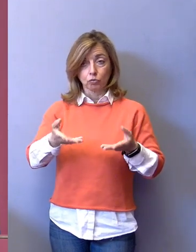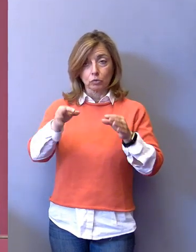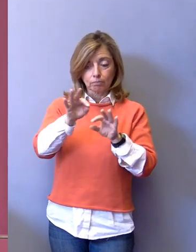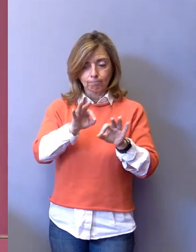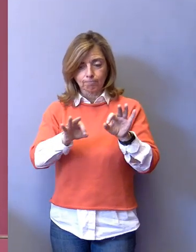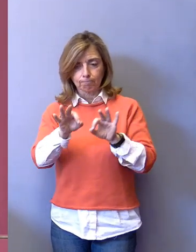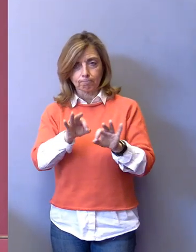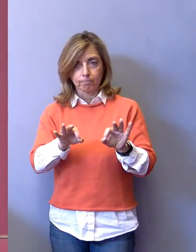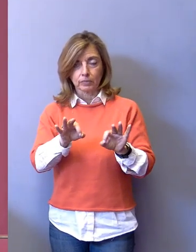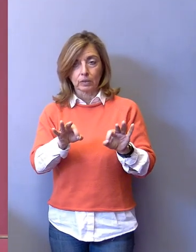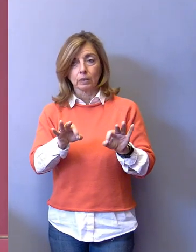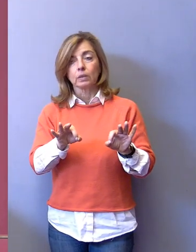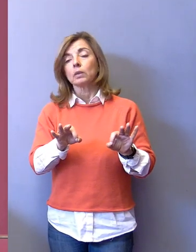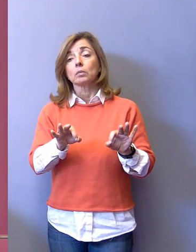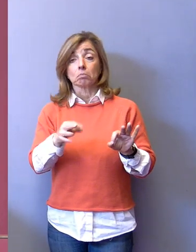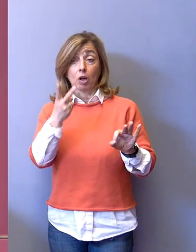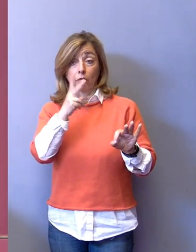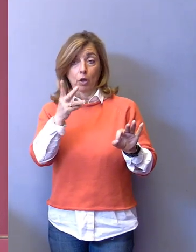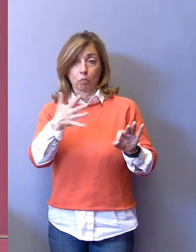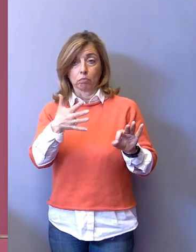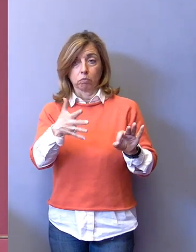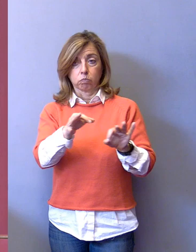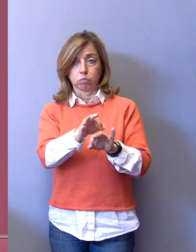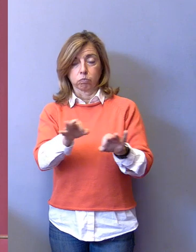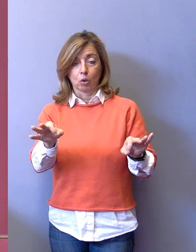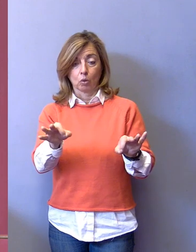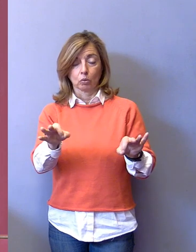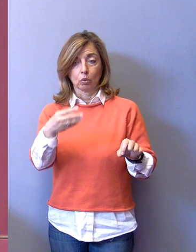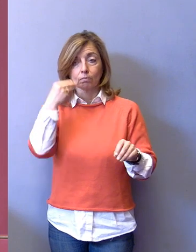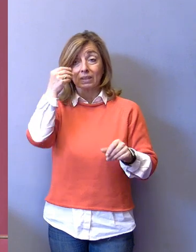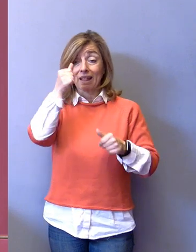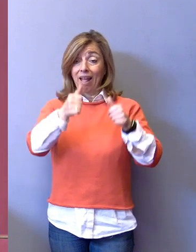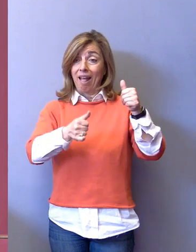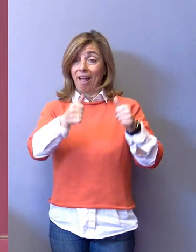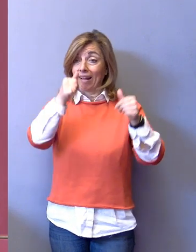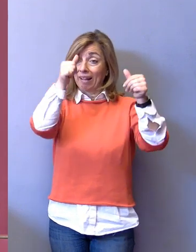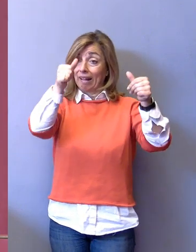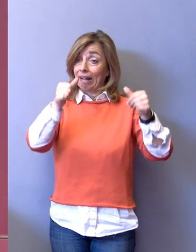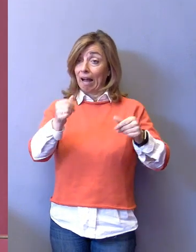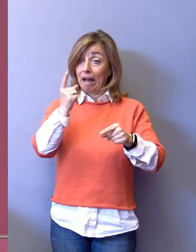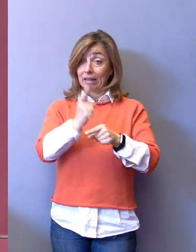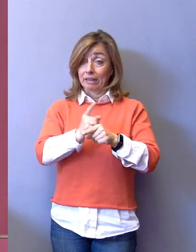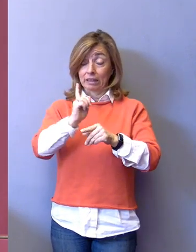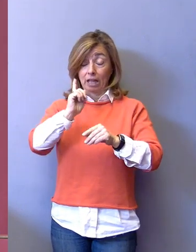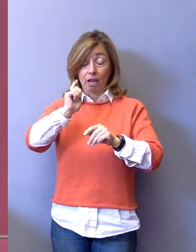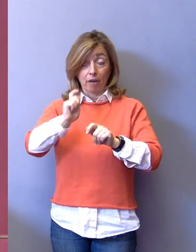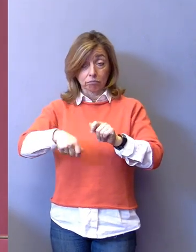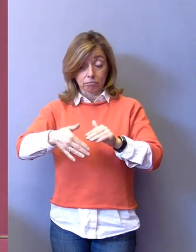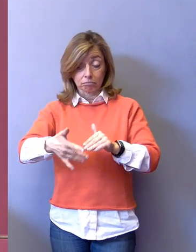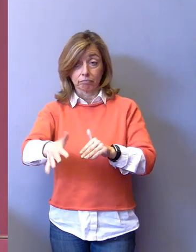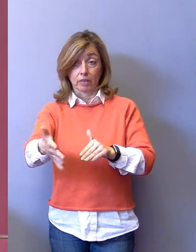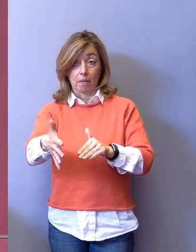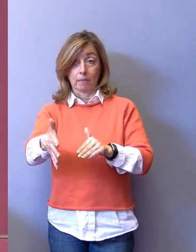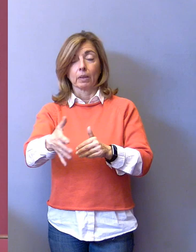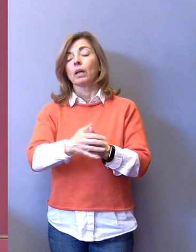ma di fatto ormai ci siamo Direi che le gare partiranno a breve e allora che cosa si andrà a realizzare Allora